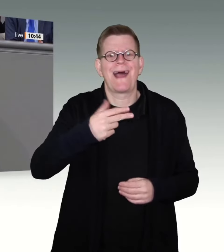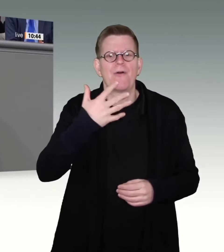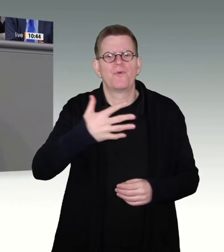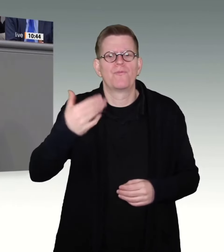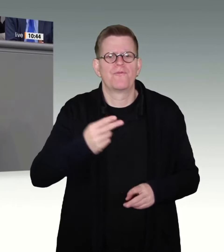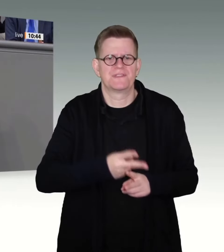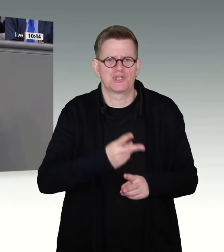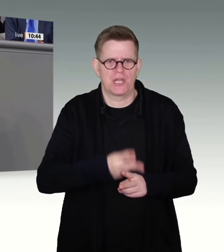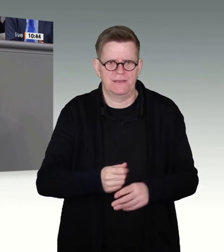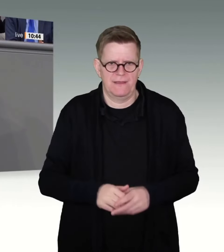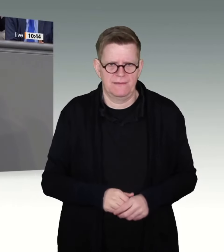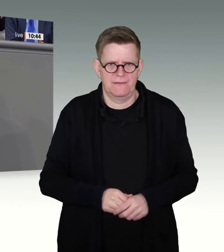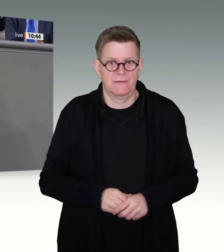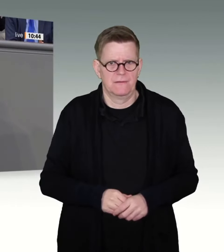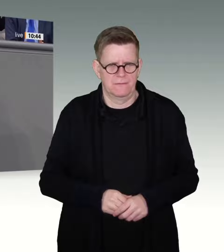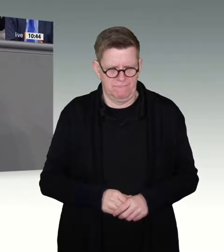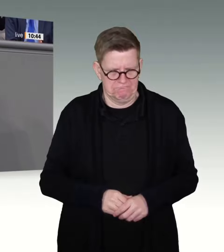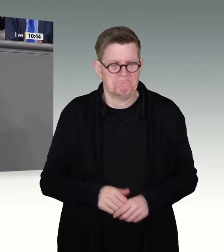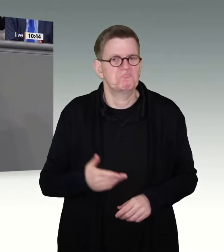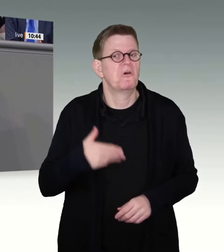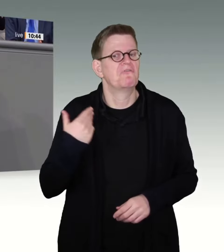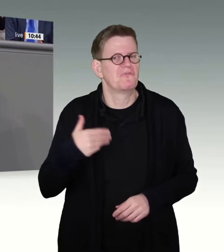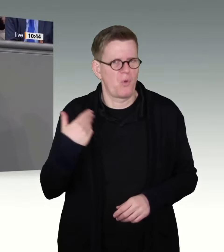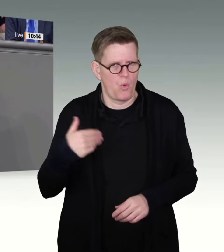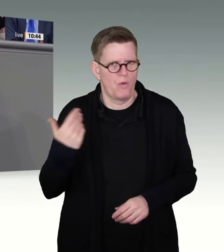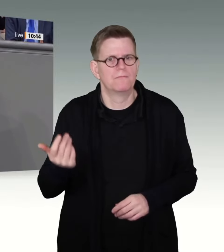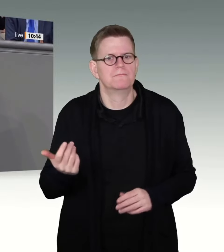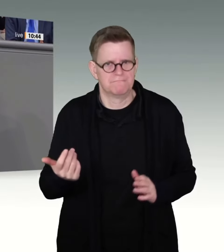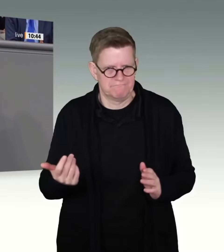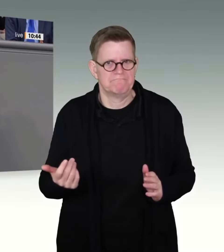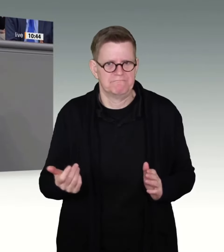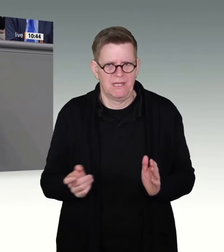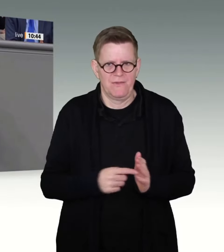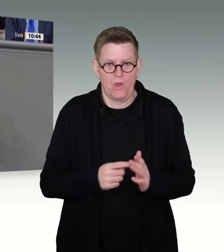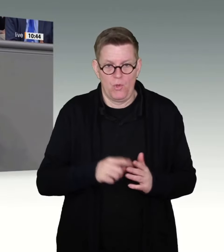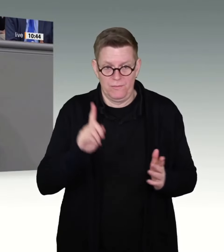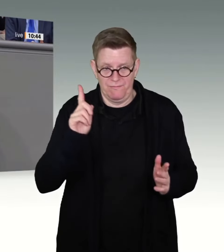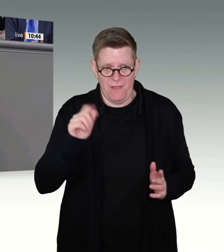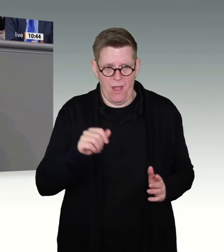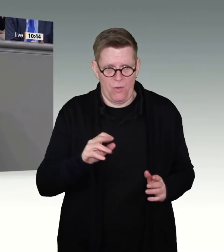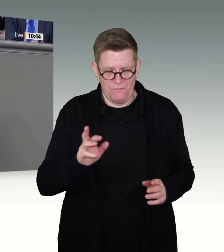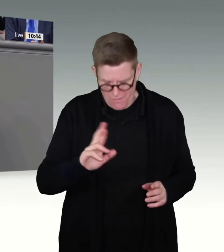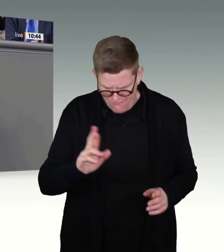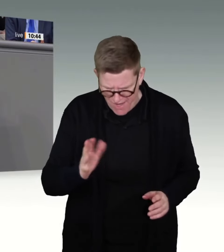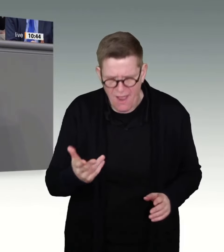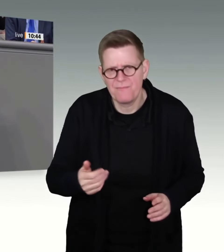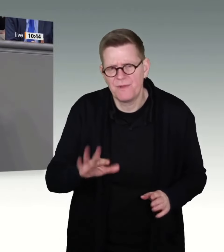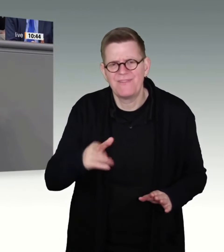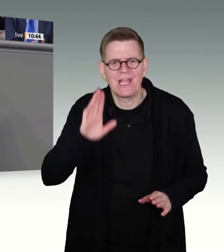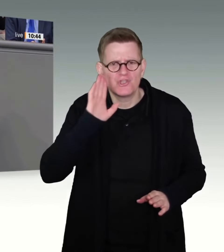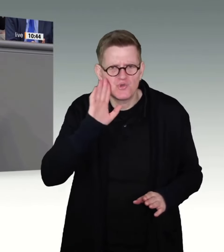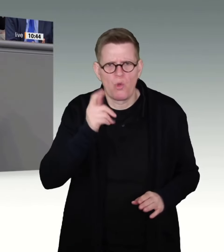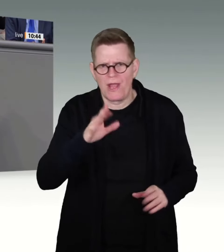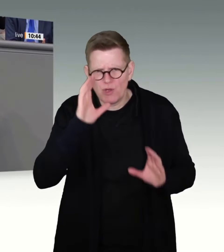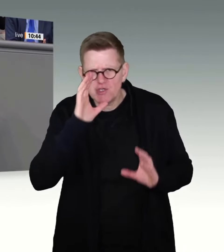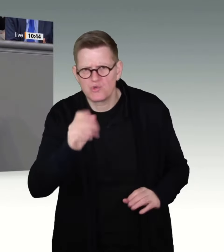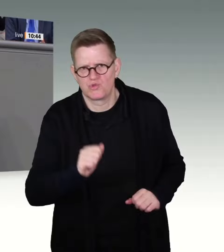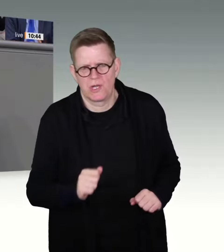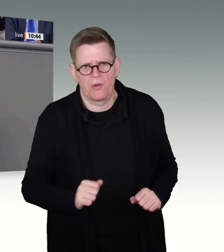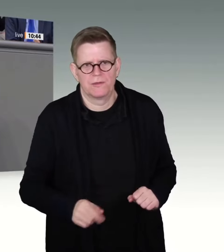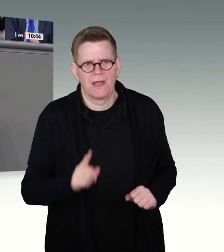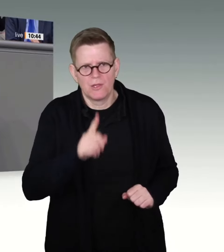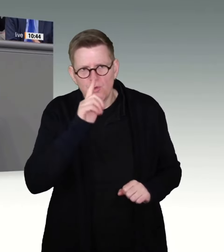-Standards fordere. Da habe ich mich ja tatsächlich gefreut, weil ich, nur um mal aufzuklären, also insbesondere denjenigen und diejenigen, die zuhören und zuschauen, nur mal